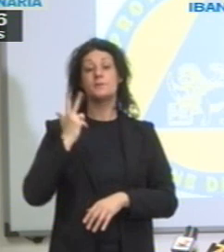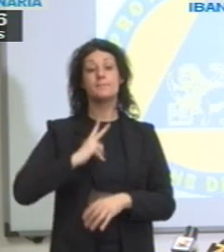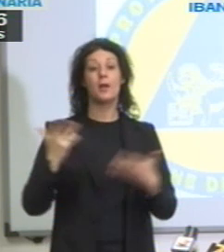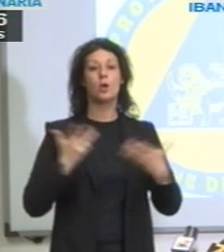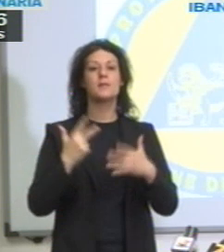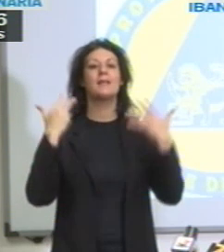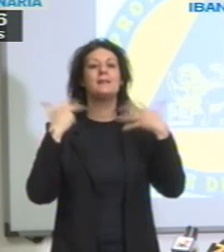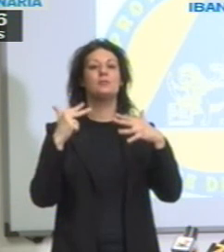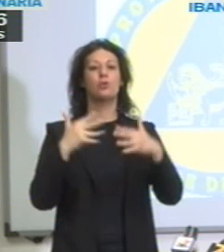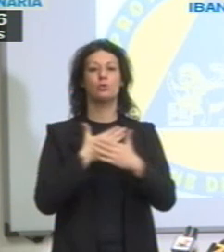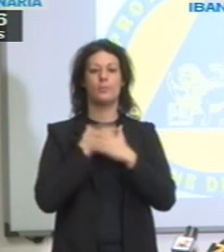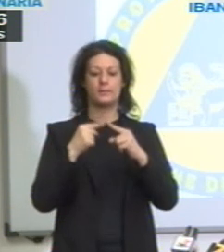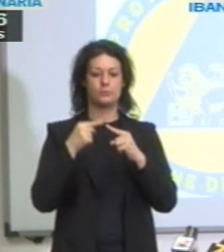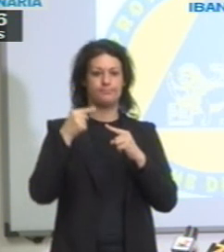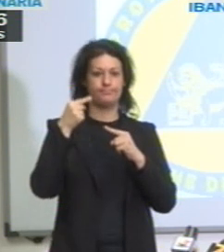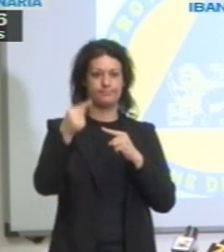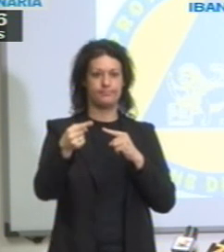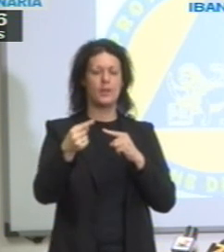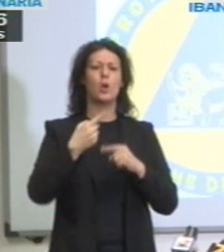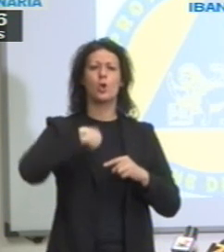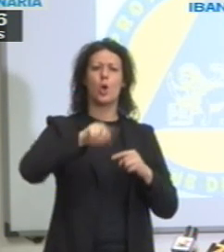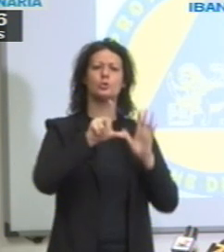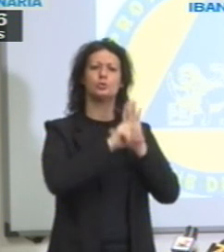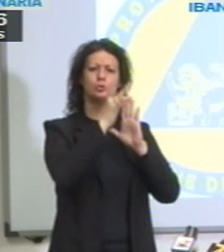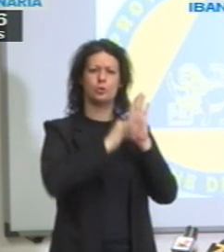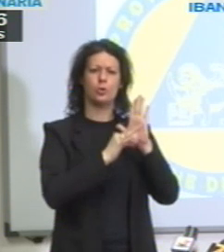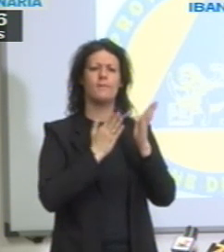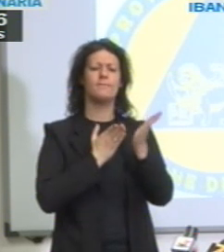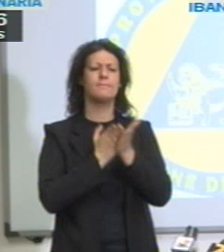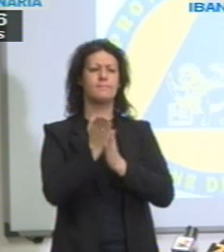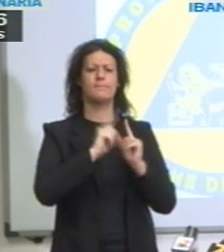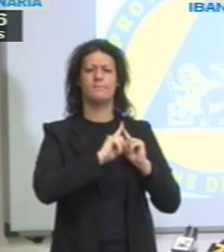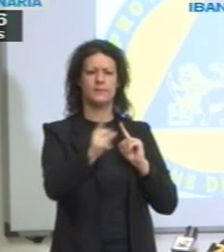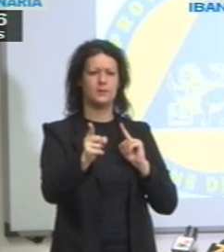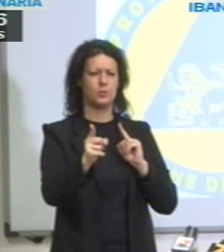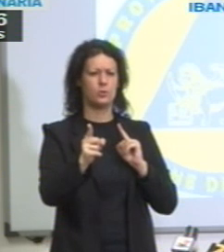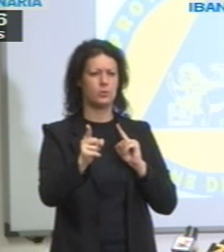a... Questo DPCM resta in vigore fino al 18, giusto?